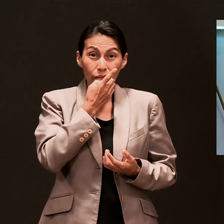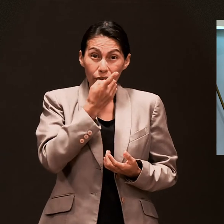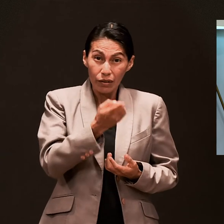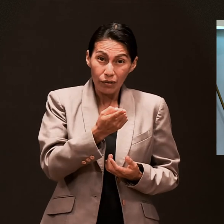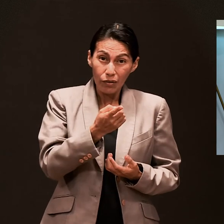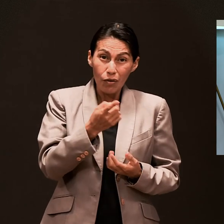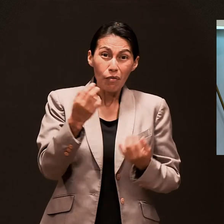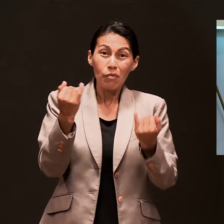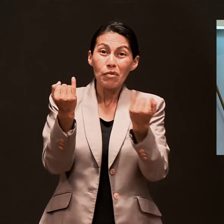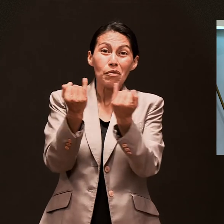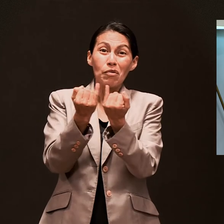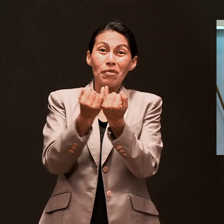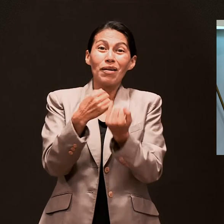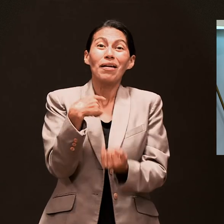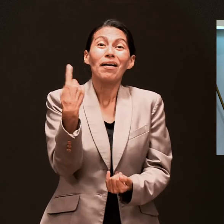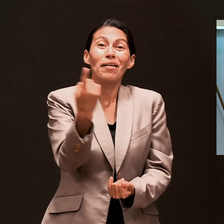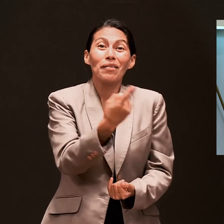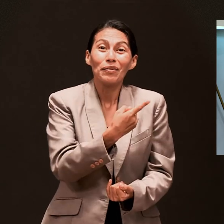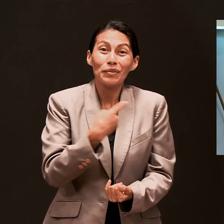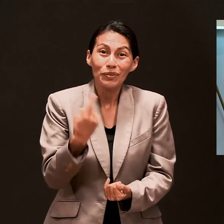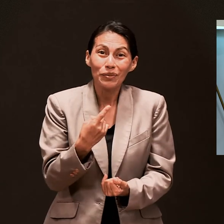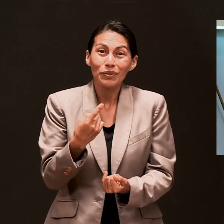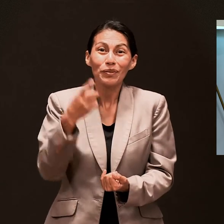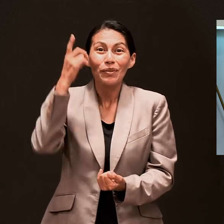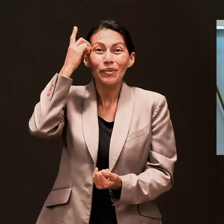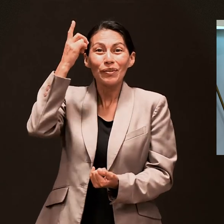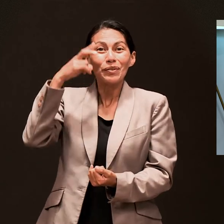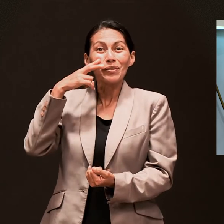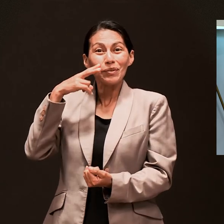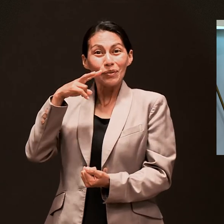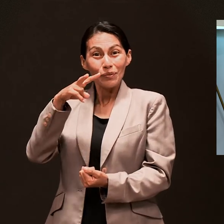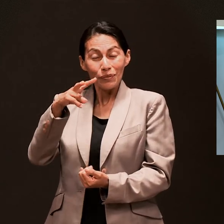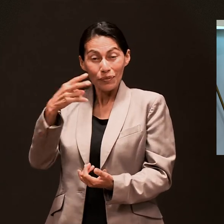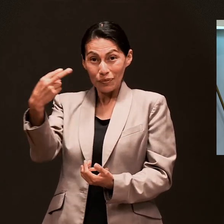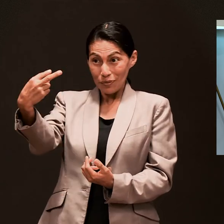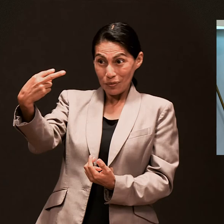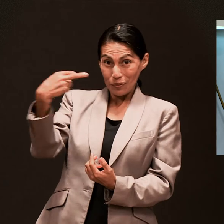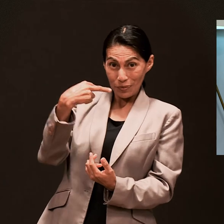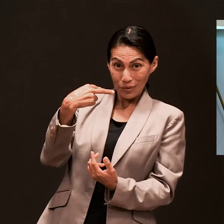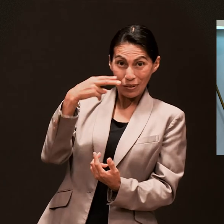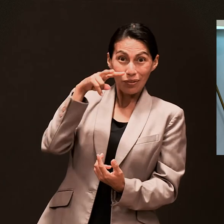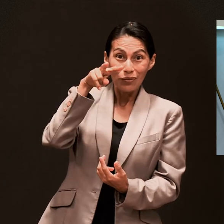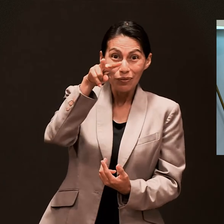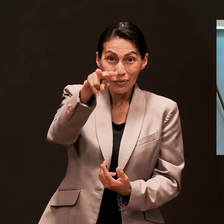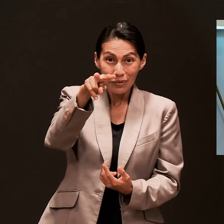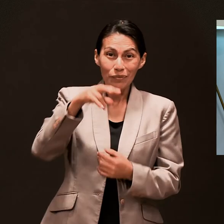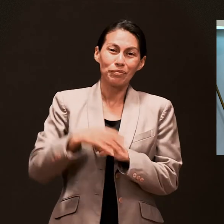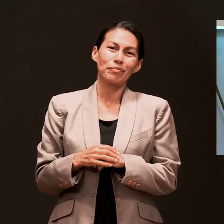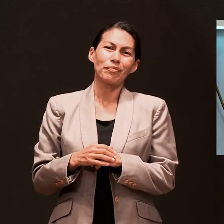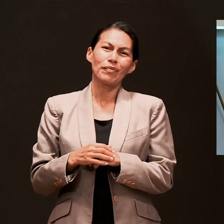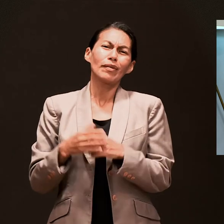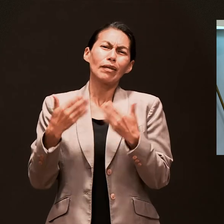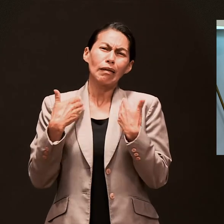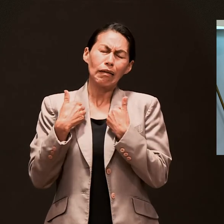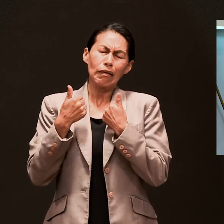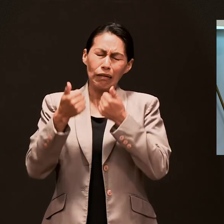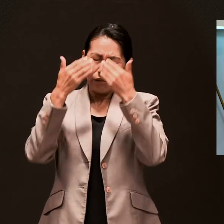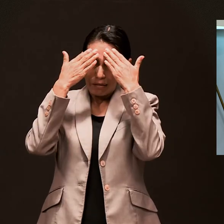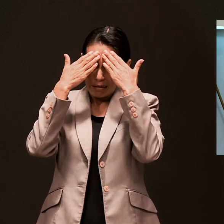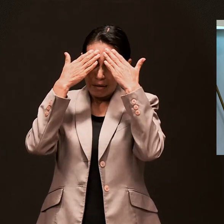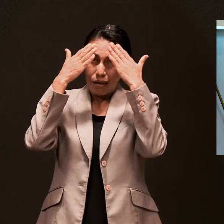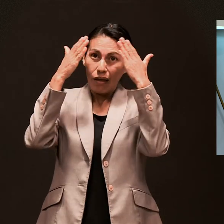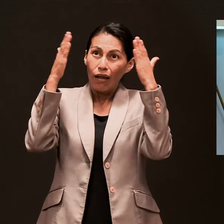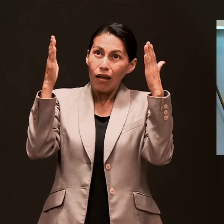saber que Dios está fijando sus ojos en nosotros y nos hará entender las cosas